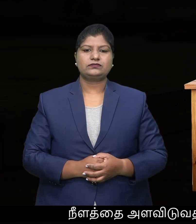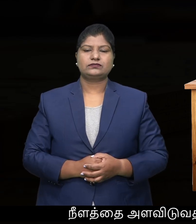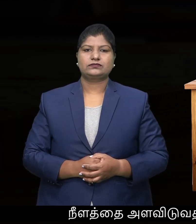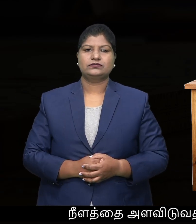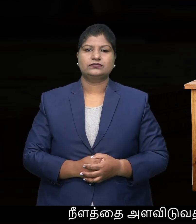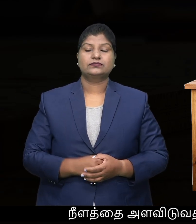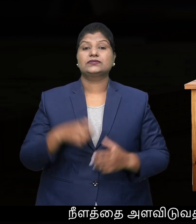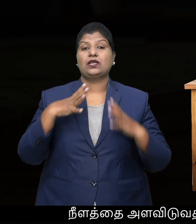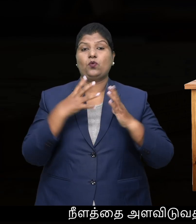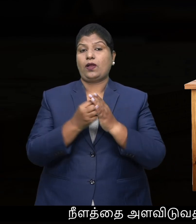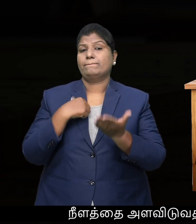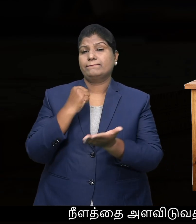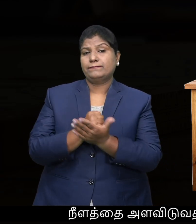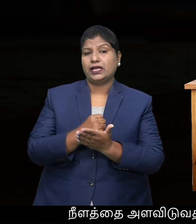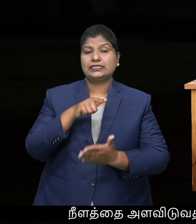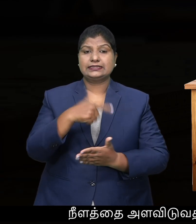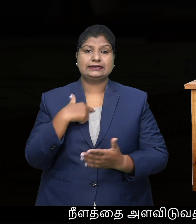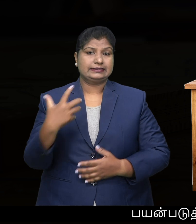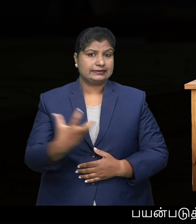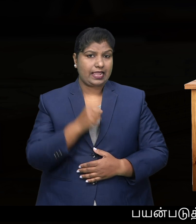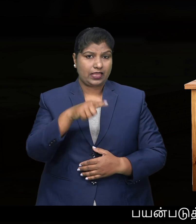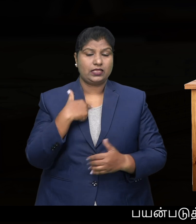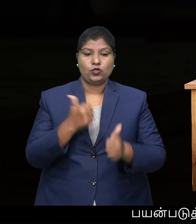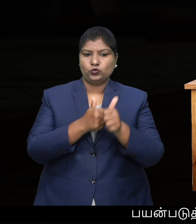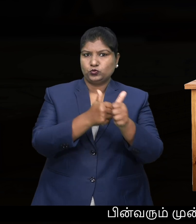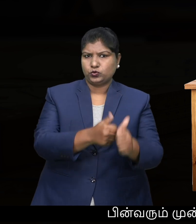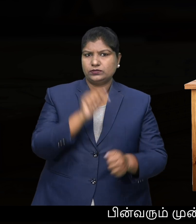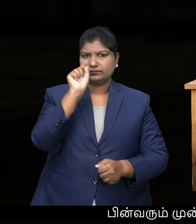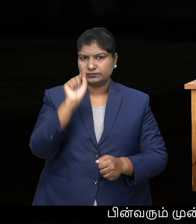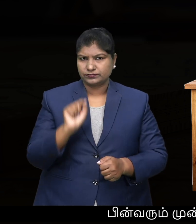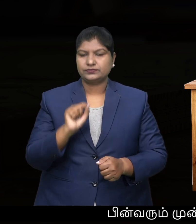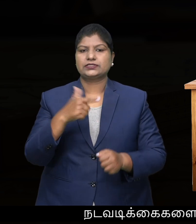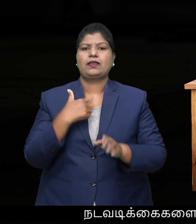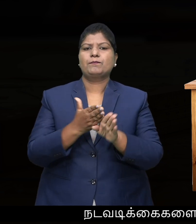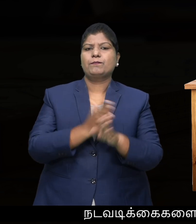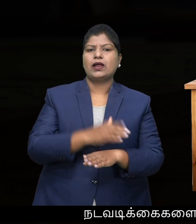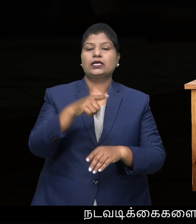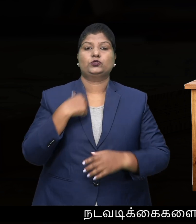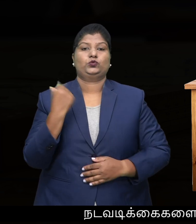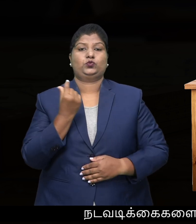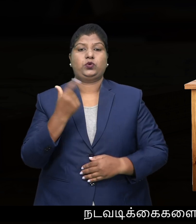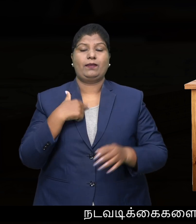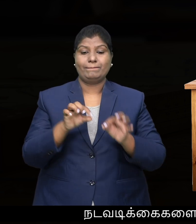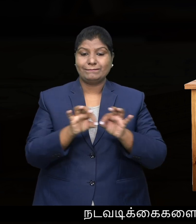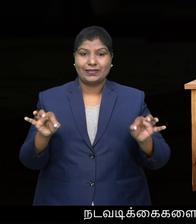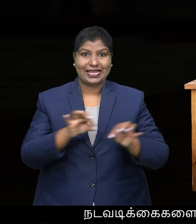நீளத்தை அளவிடுவதற்கு மீட்டர் அளவை பயன்படுத்தும் போது பின்வரும் முன்னெச்சரிக்கை நடவடிக்கைகளை எடுக்க வேண்டும்.